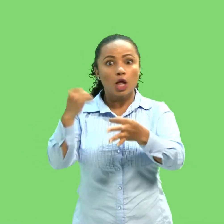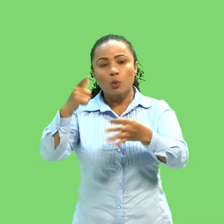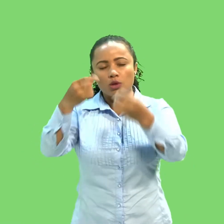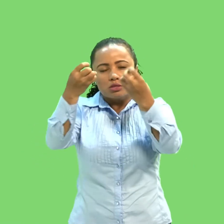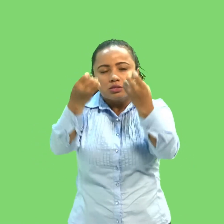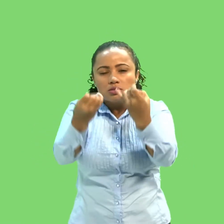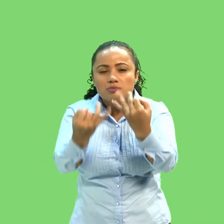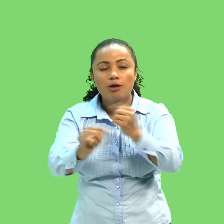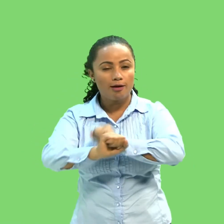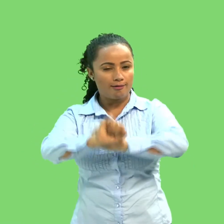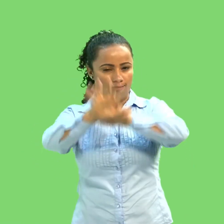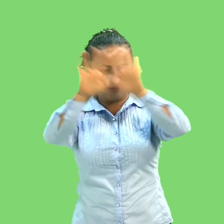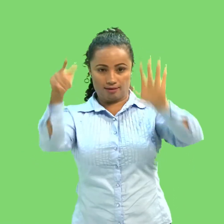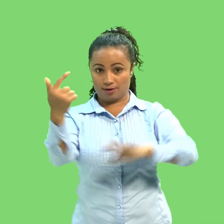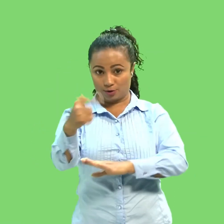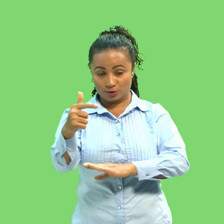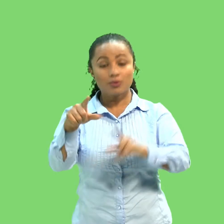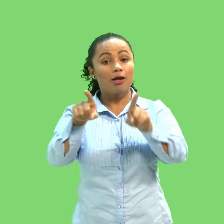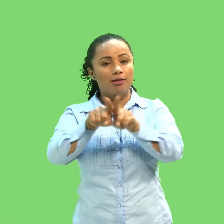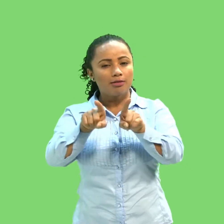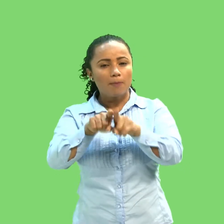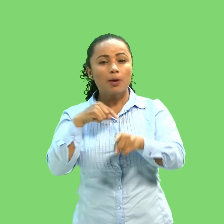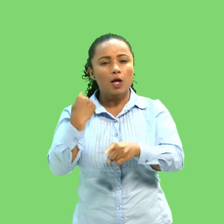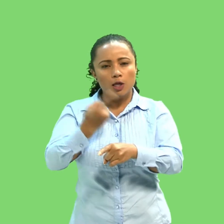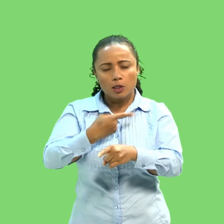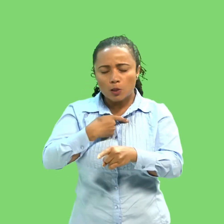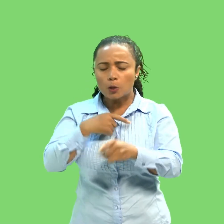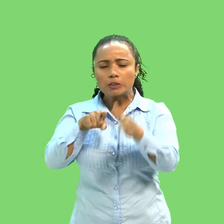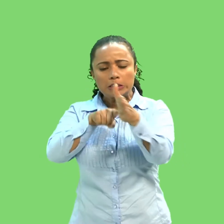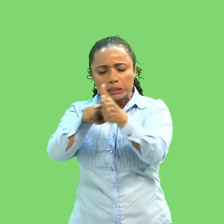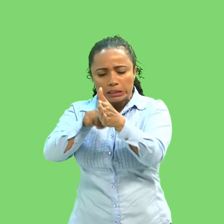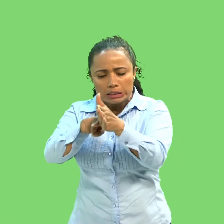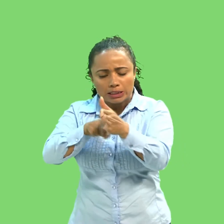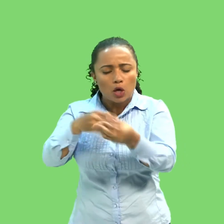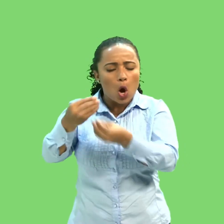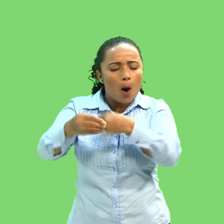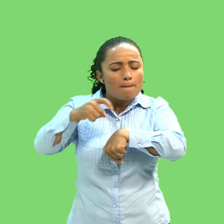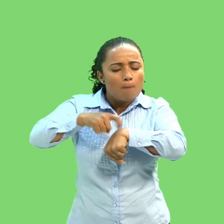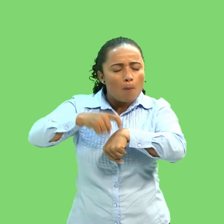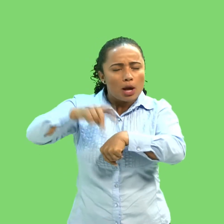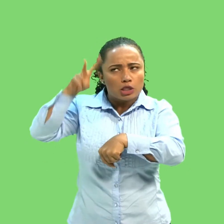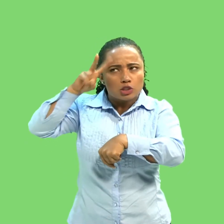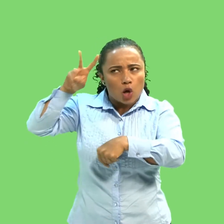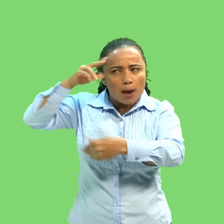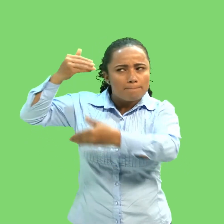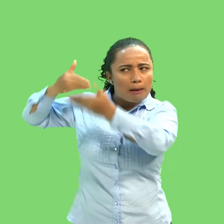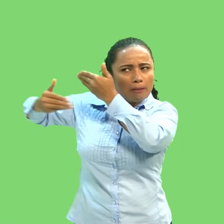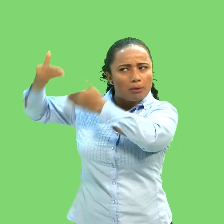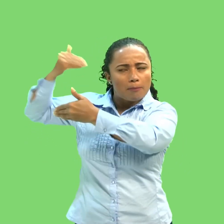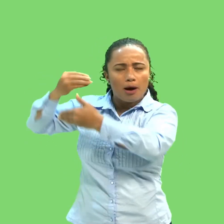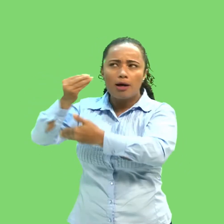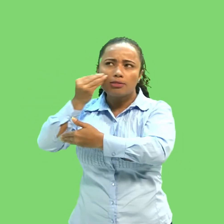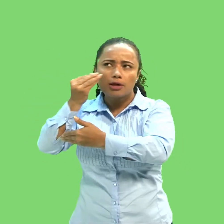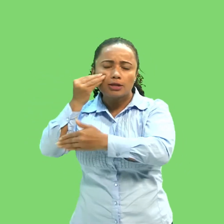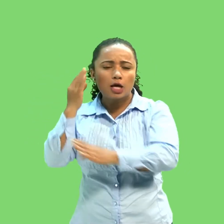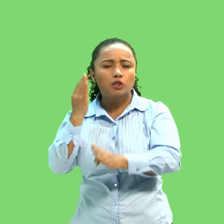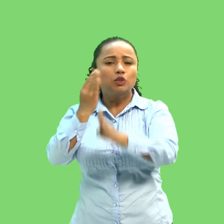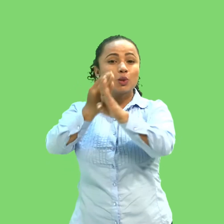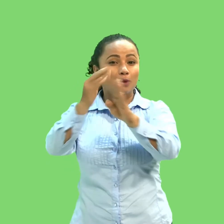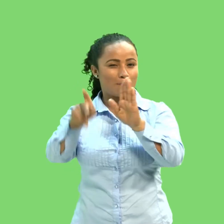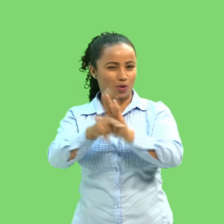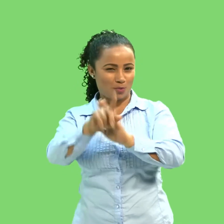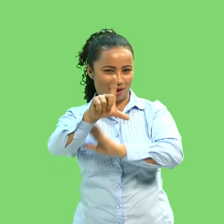marcadas. E também, quando buscamos apoio em momentos históricos, a construção de um conceito de LA,